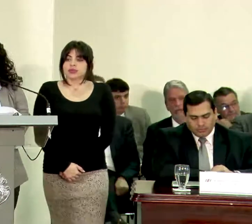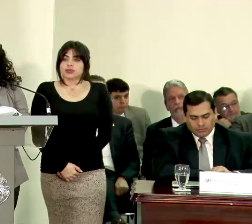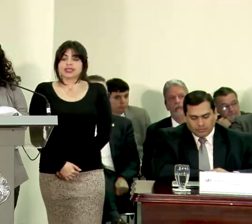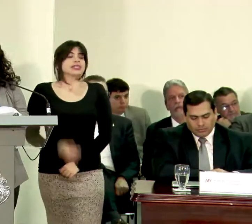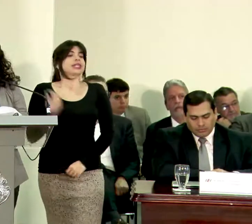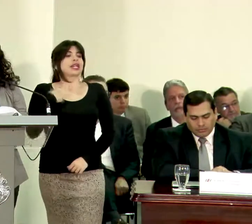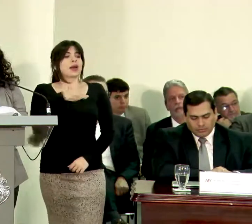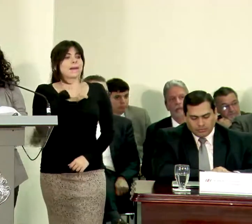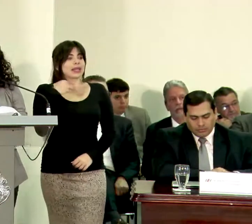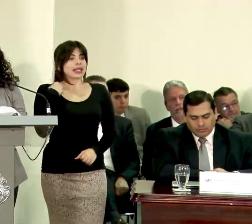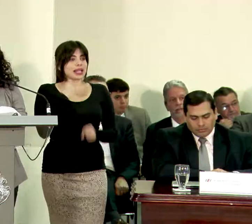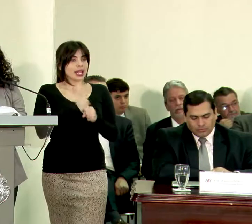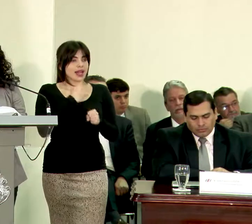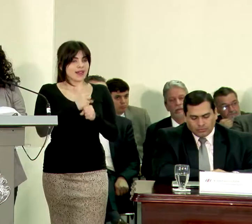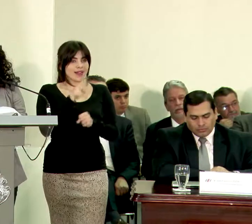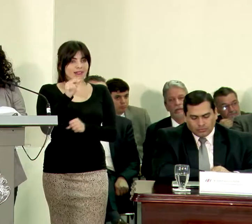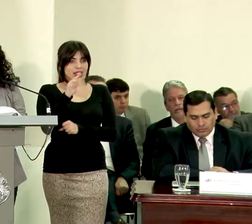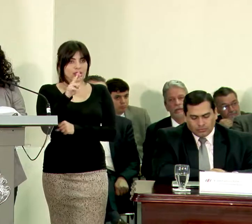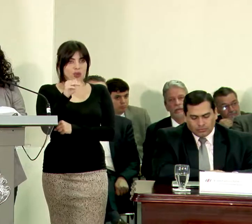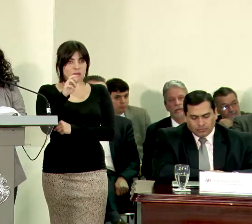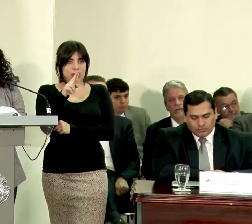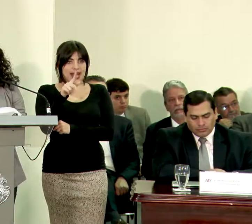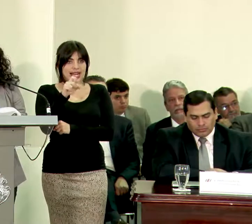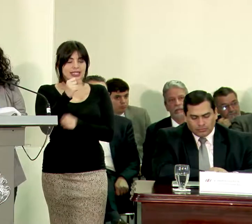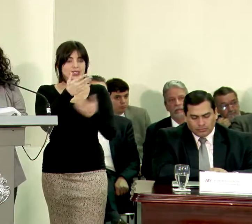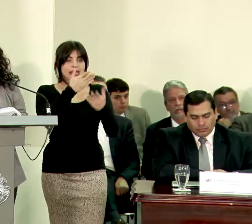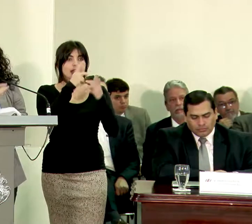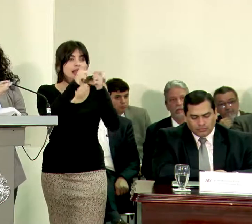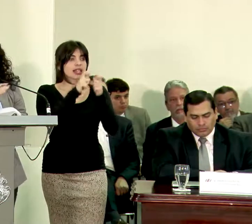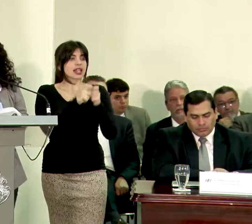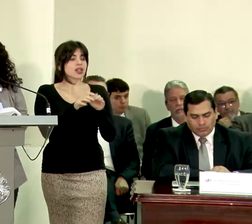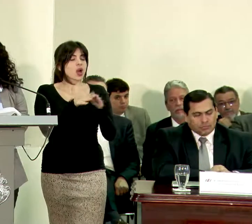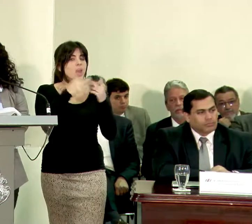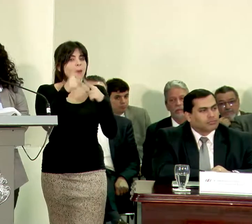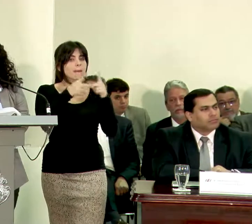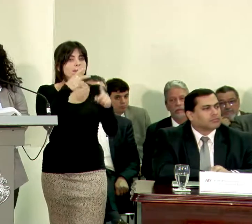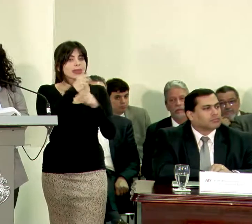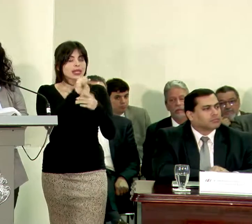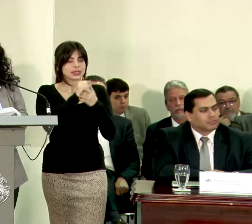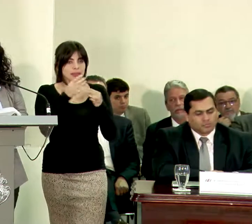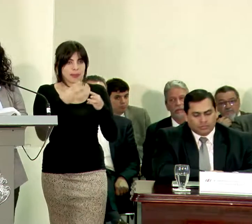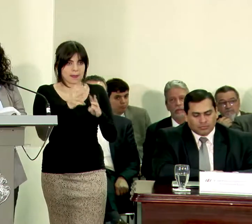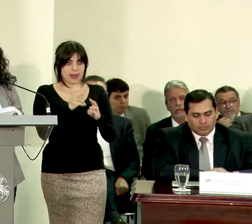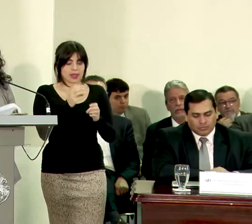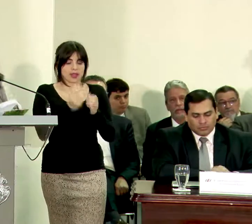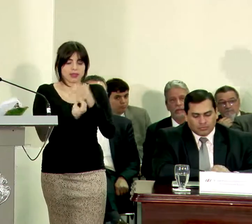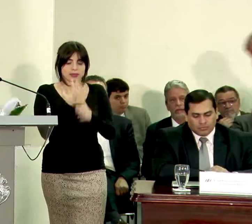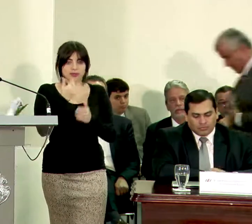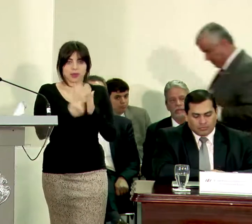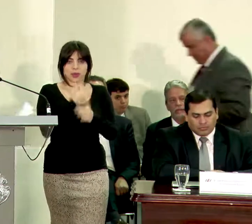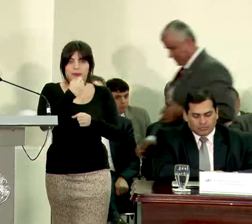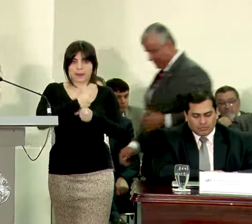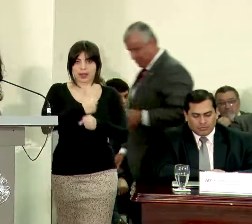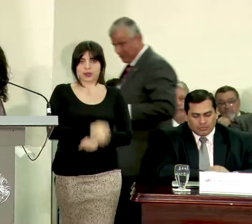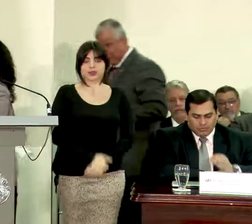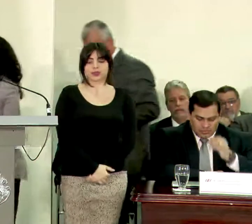El señor ministro de Trabajo, don Víctor Morales, nos da el detalle de cómo impactarán estas medidas en la generación de empleo.